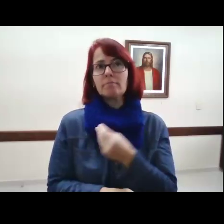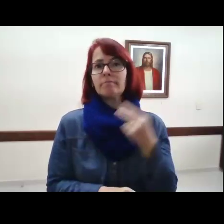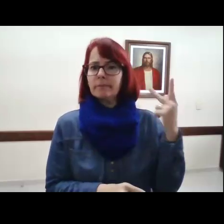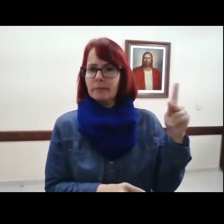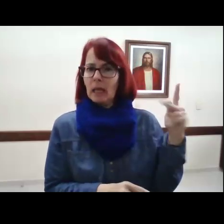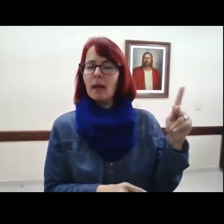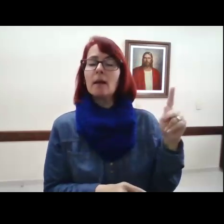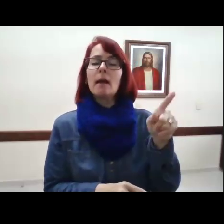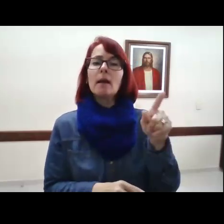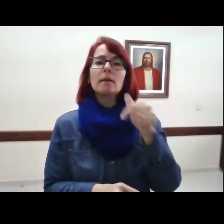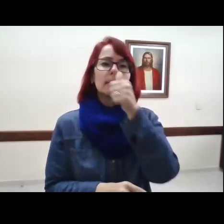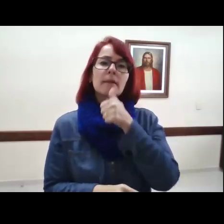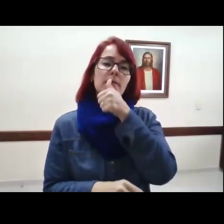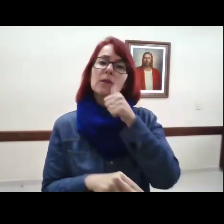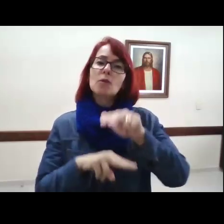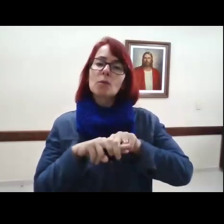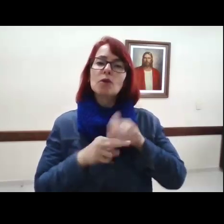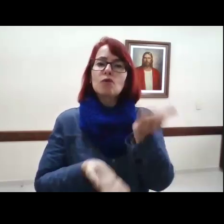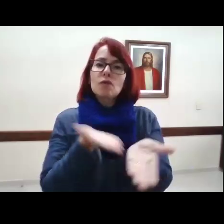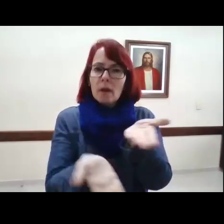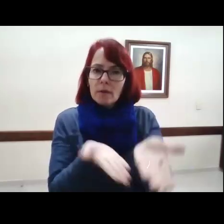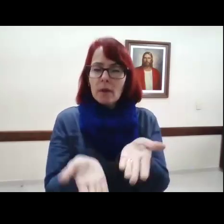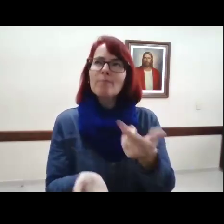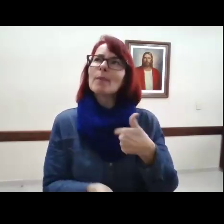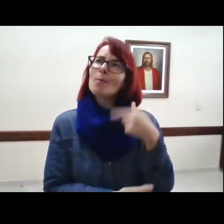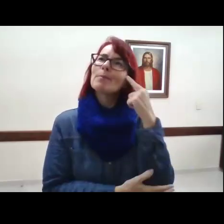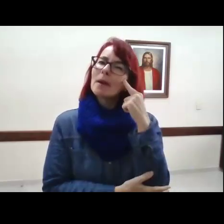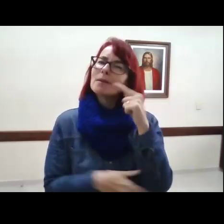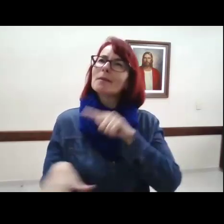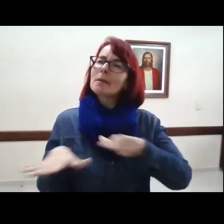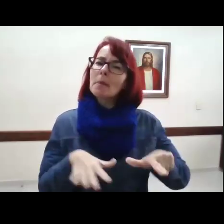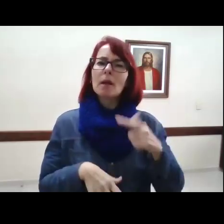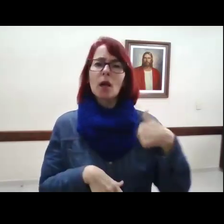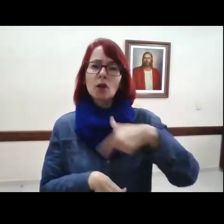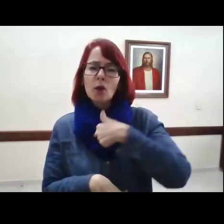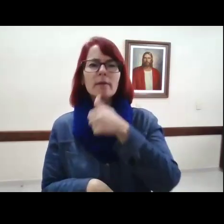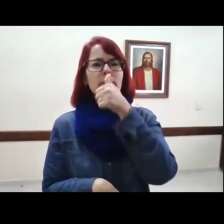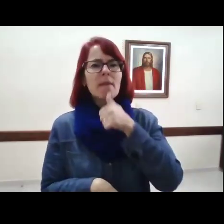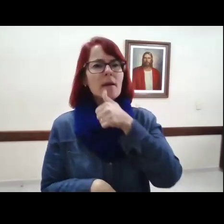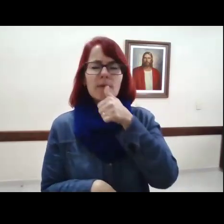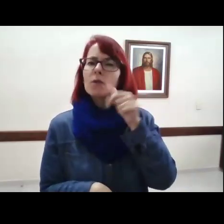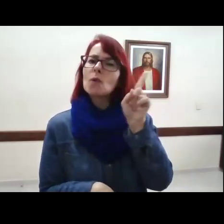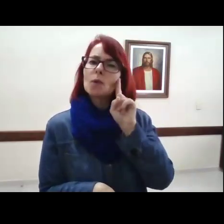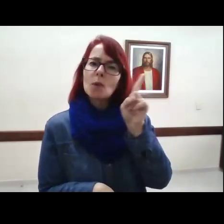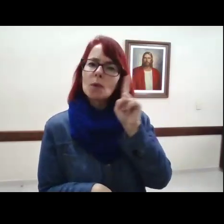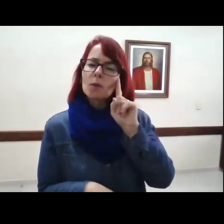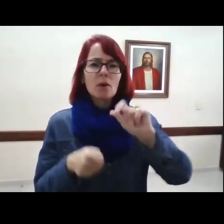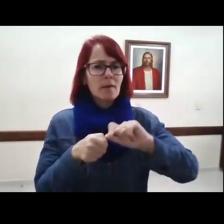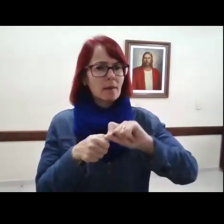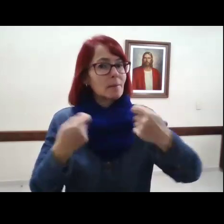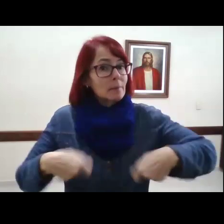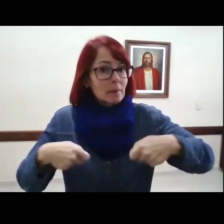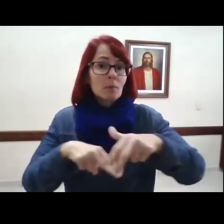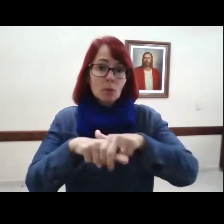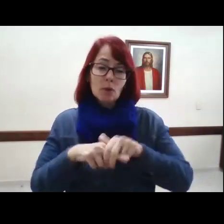Senhor. E o bispo falou de sacrifício e eu fiquei pensando muito nisso essa semana, né, sobre os sacrifícios que a gente precisa fazer para